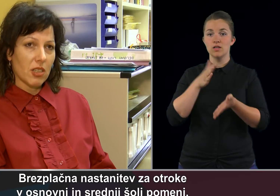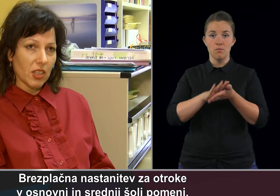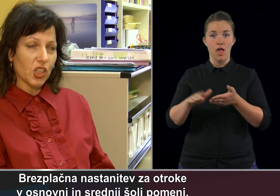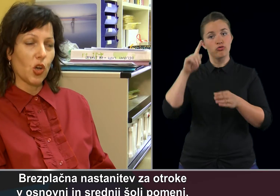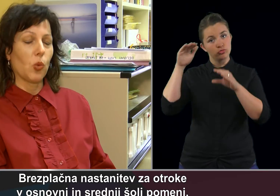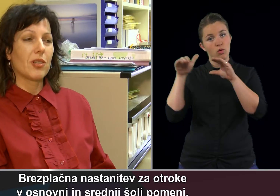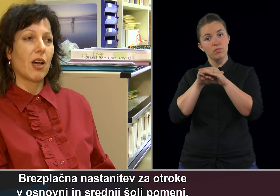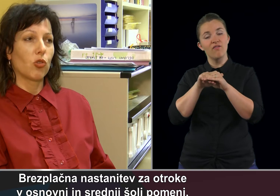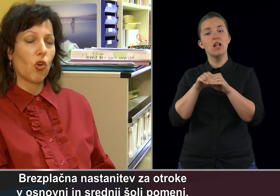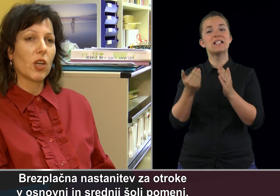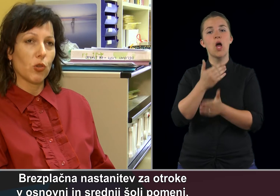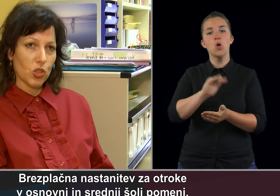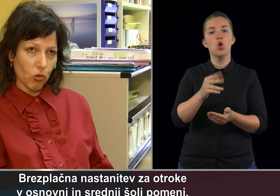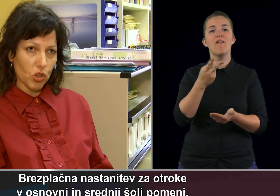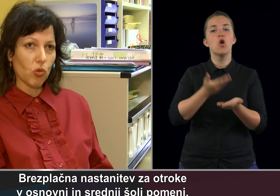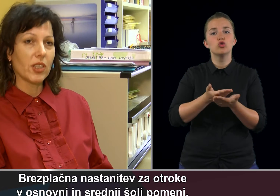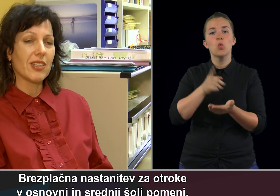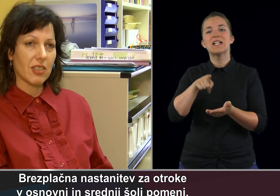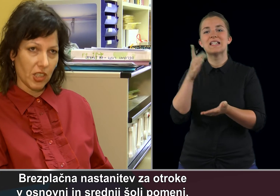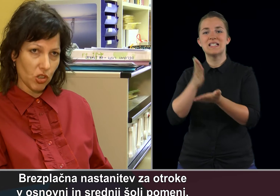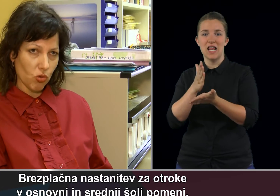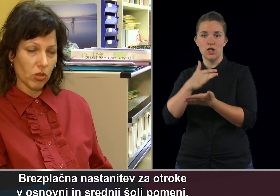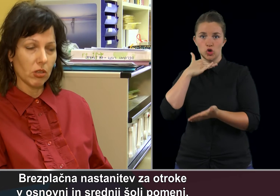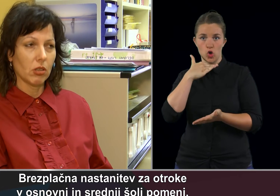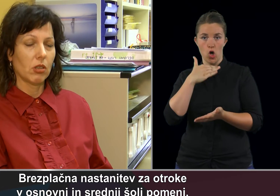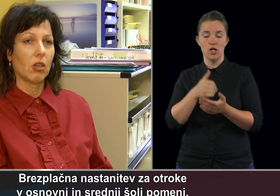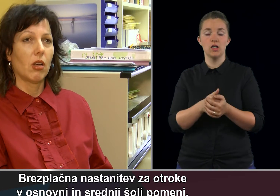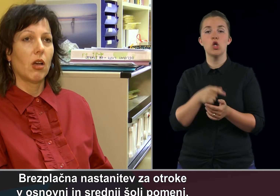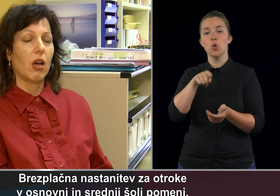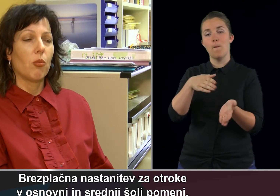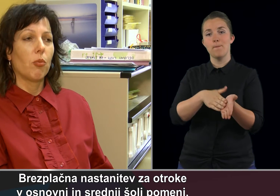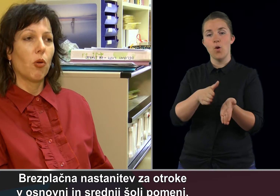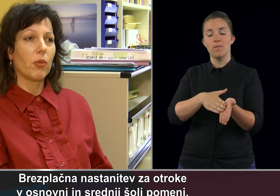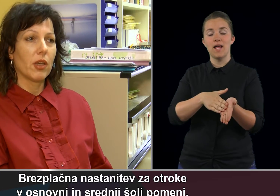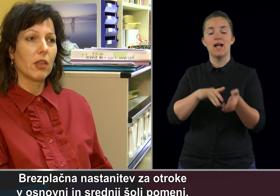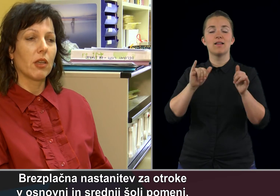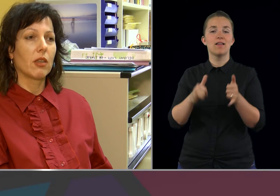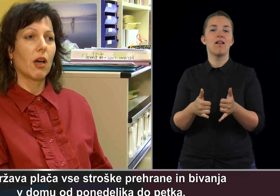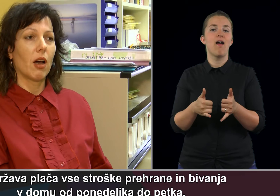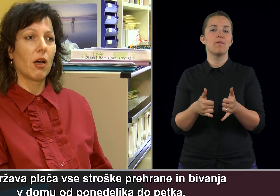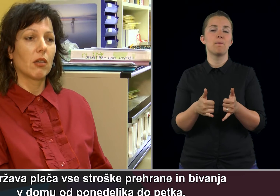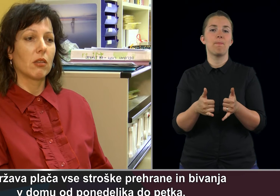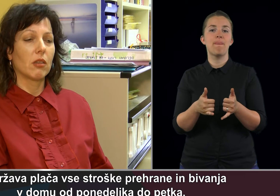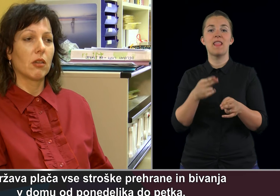Brezplačna nastanitev za otroke v osnovni šoli in srednji šoli pomeni,